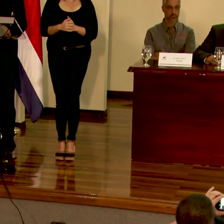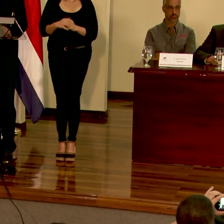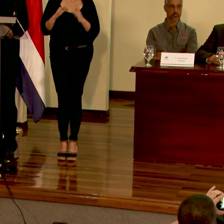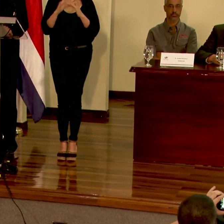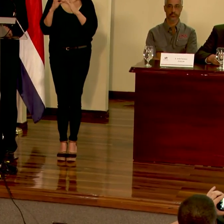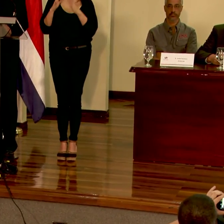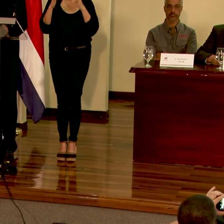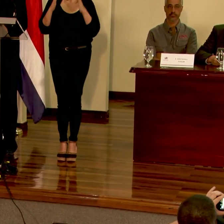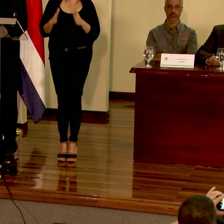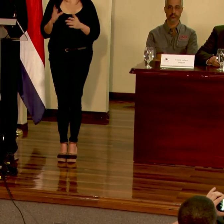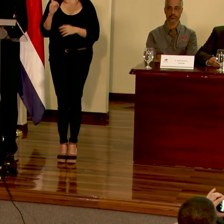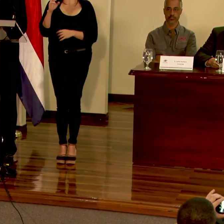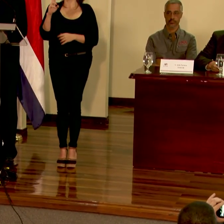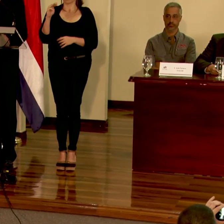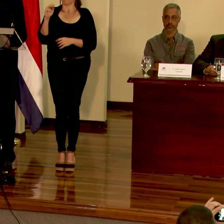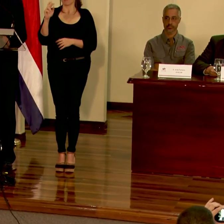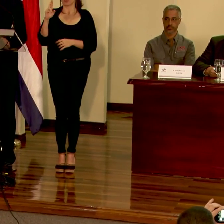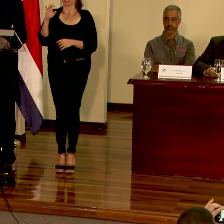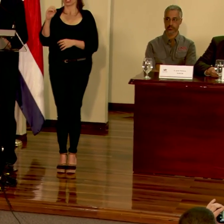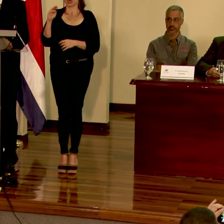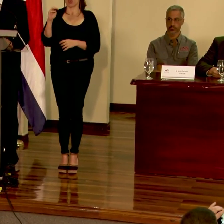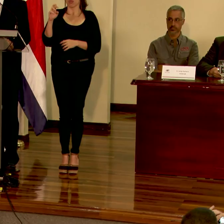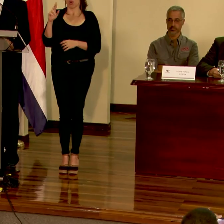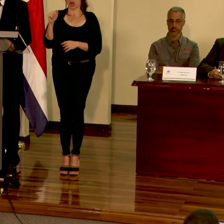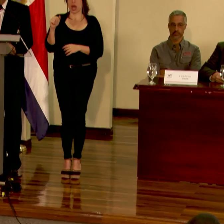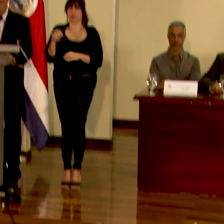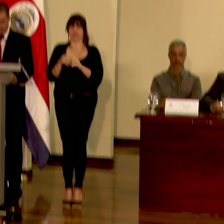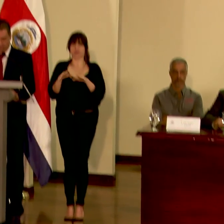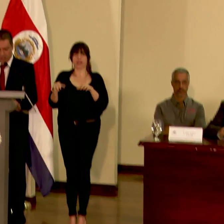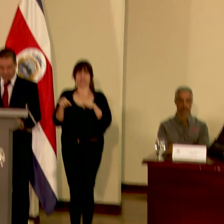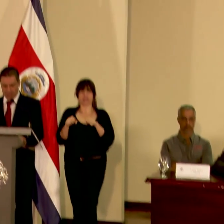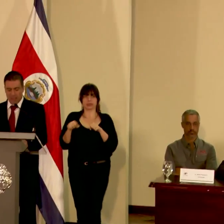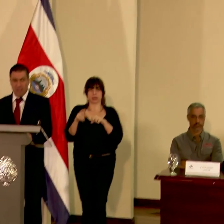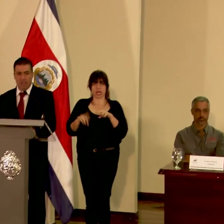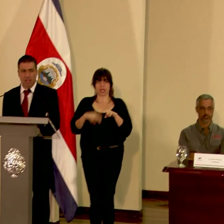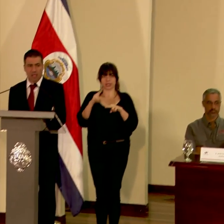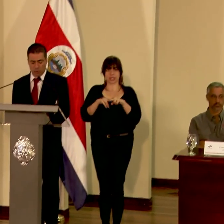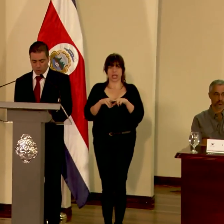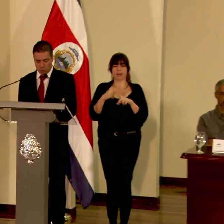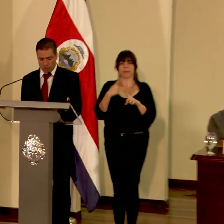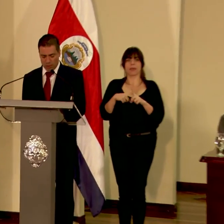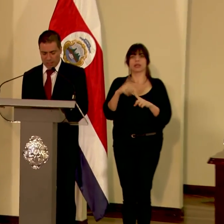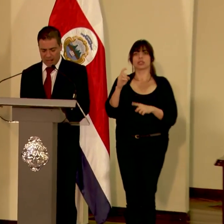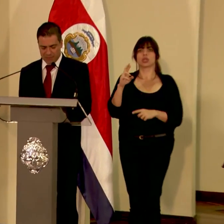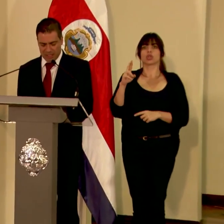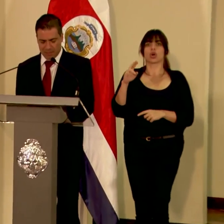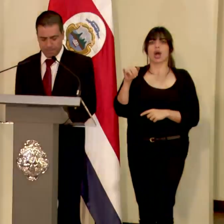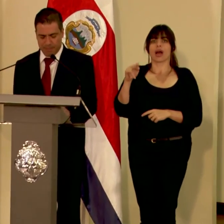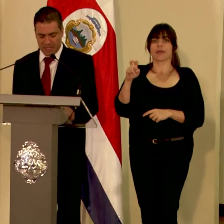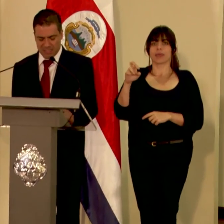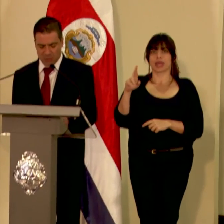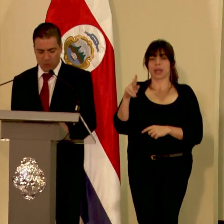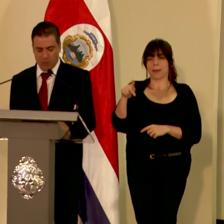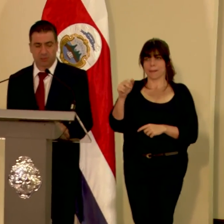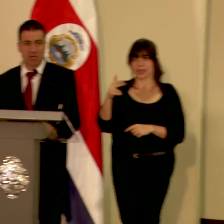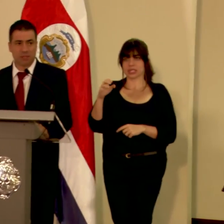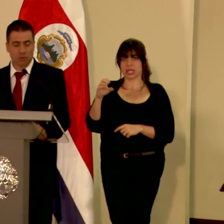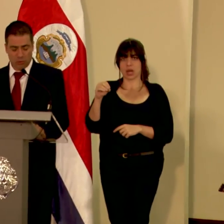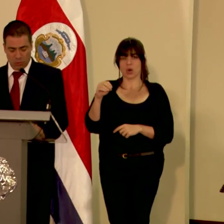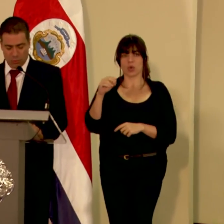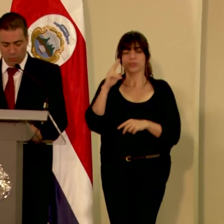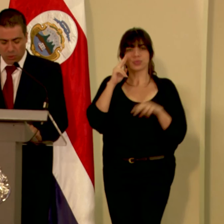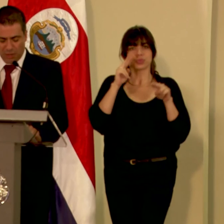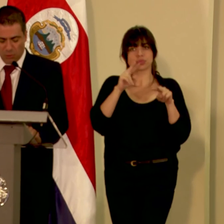los especialistas, el doctor Mauricio Mora, de la Red Sismológica Nacional, y el doctor Javier Pacheco, del